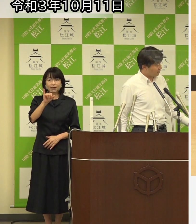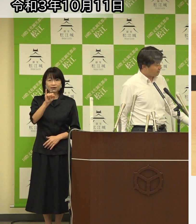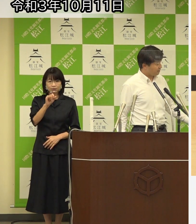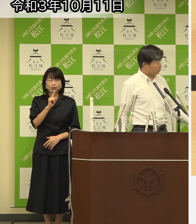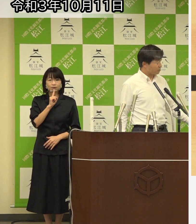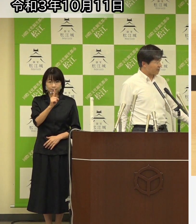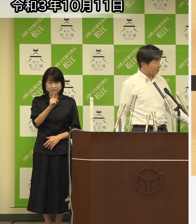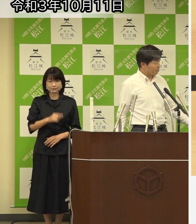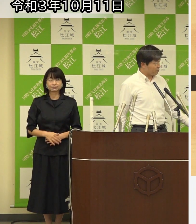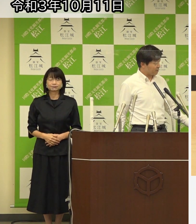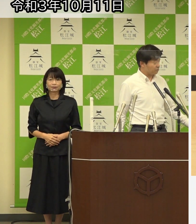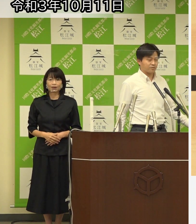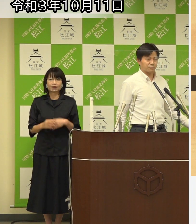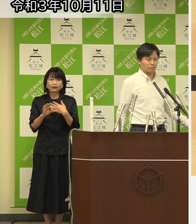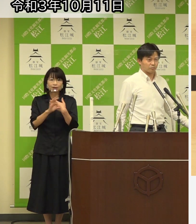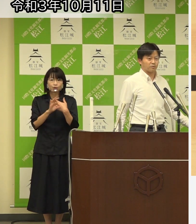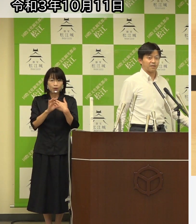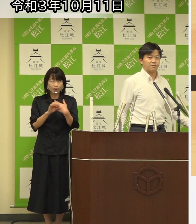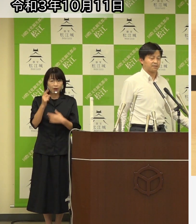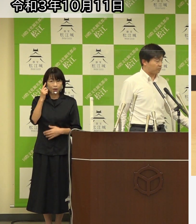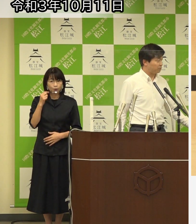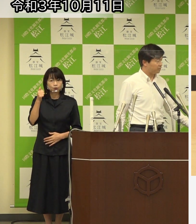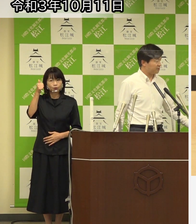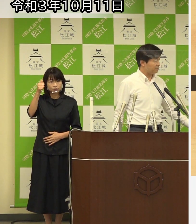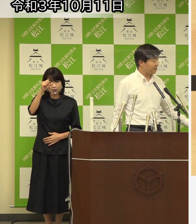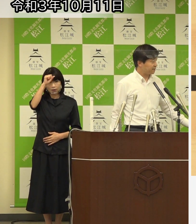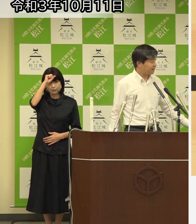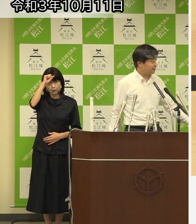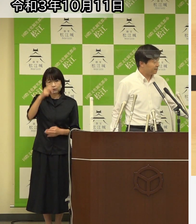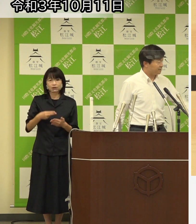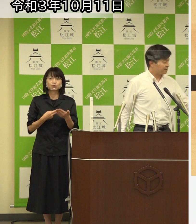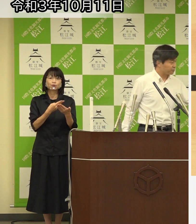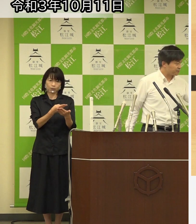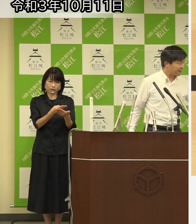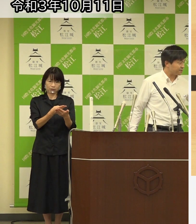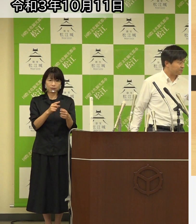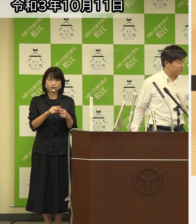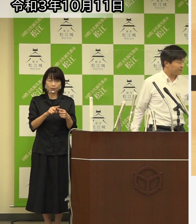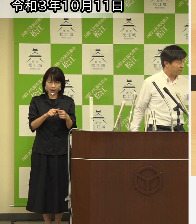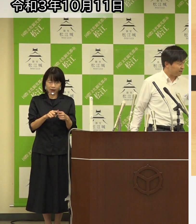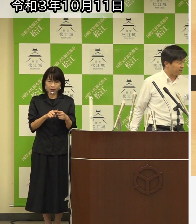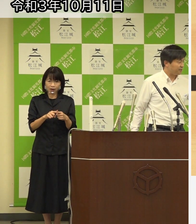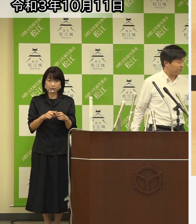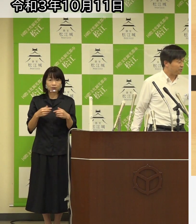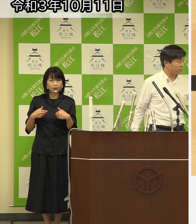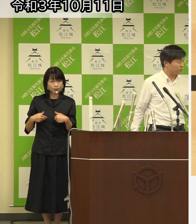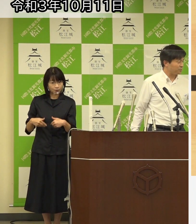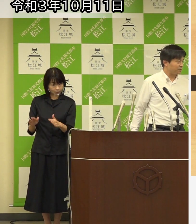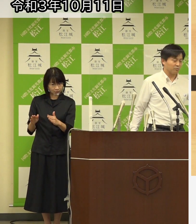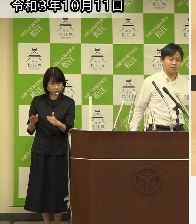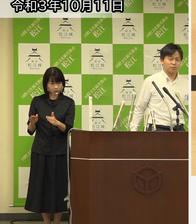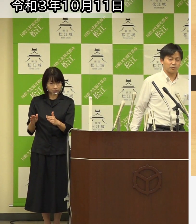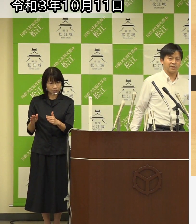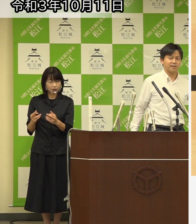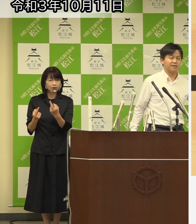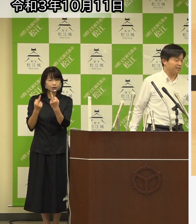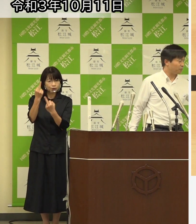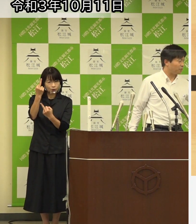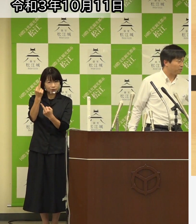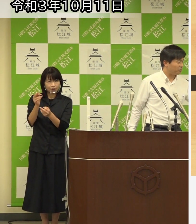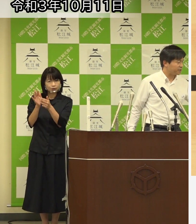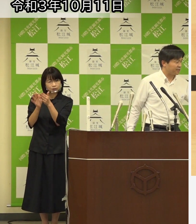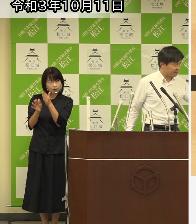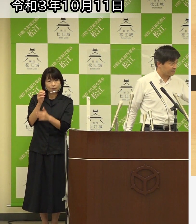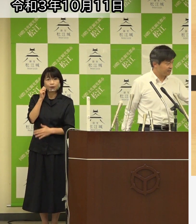ばお父さんが病気で入院することとなりましたといった場合や、出産するために上の子の面倒を見ることができ